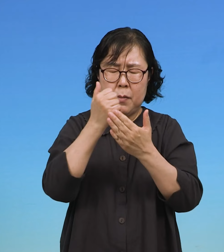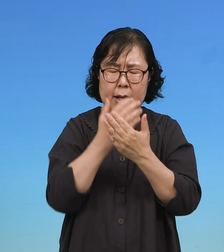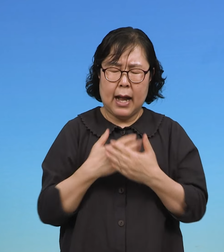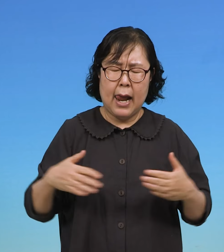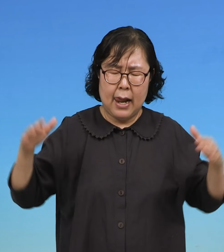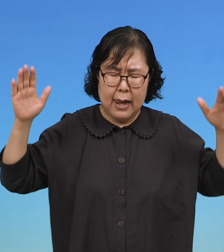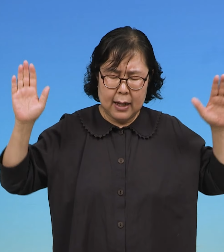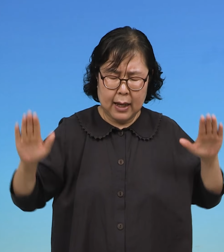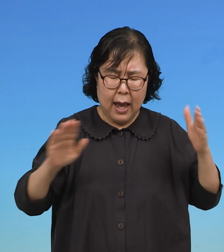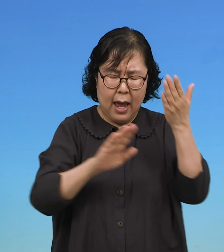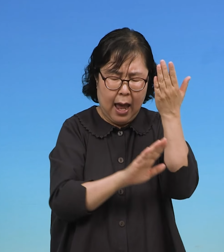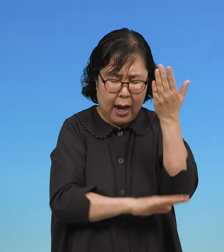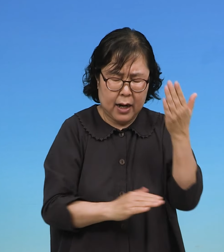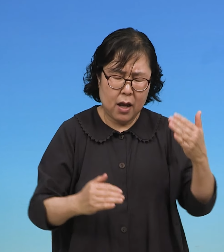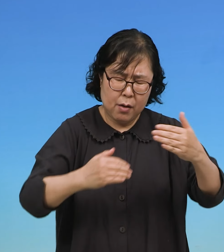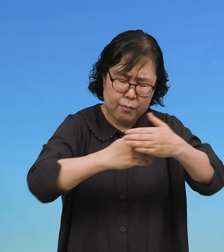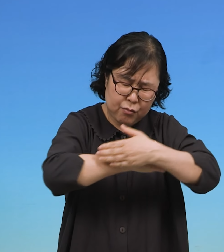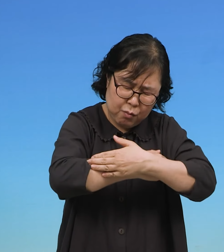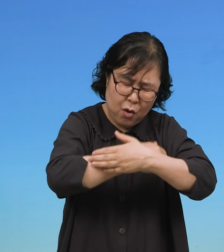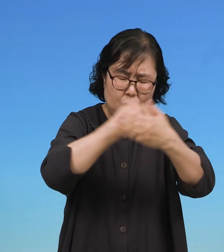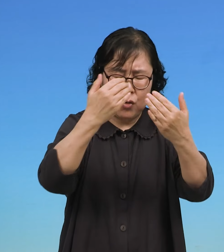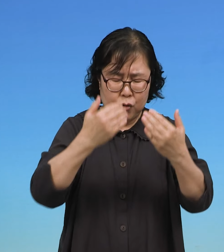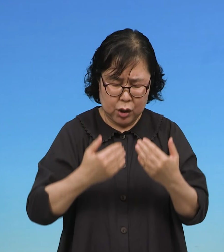아래 품어주시고,